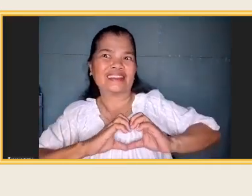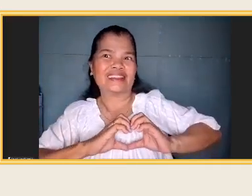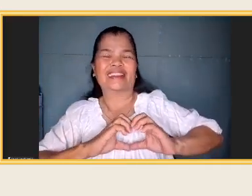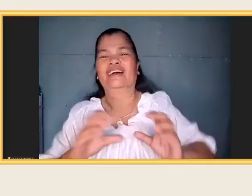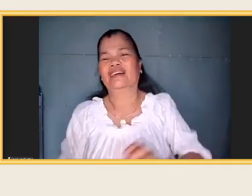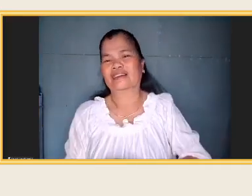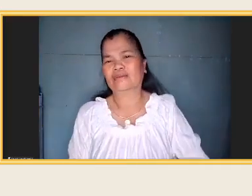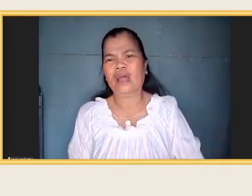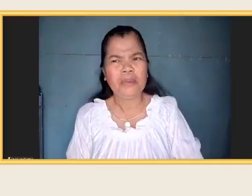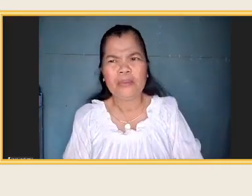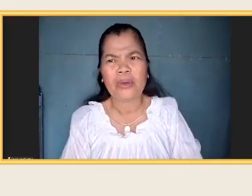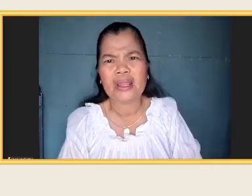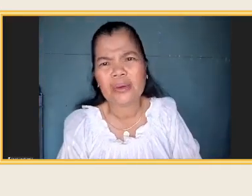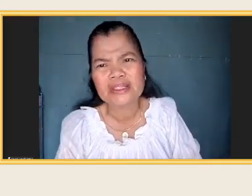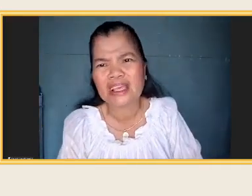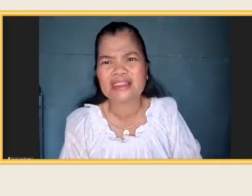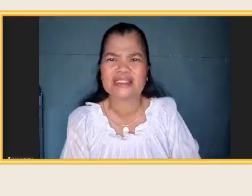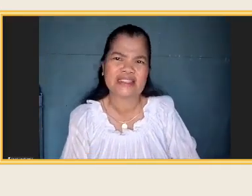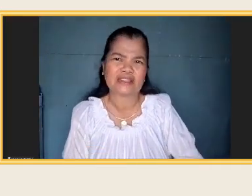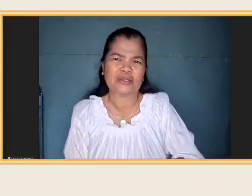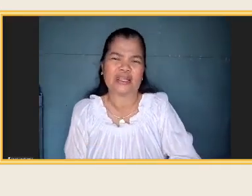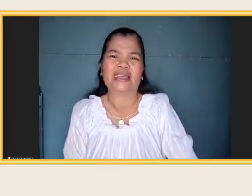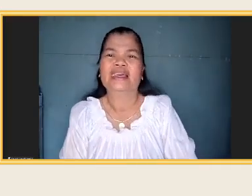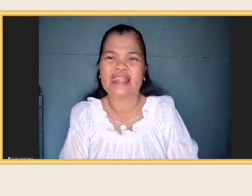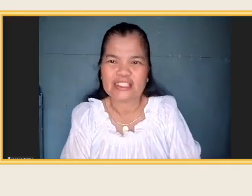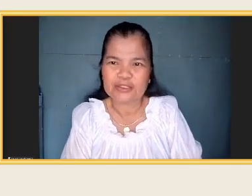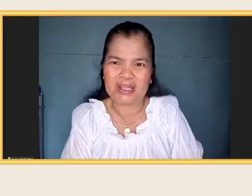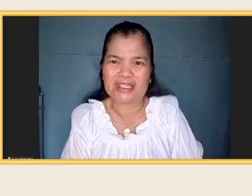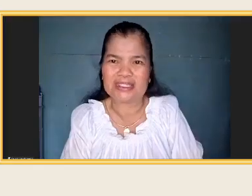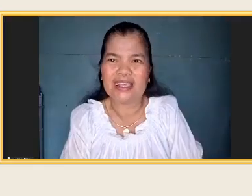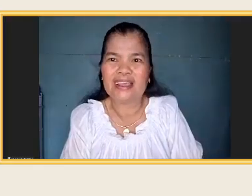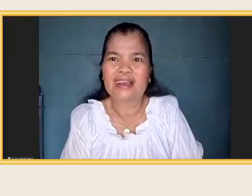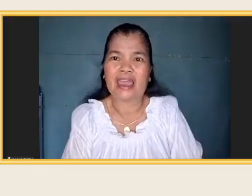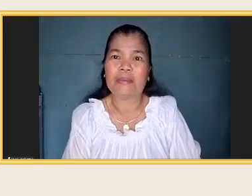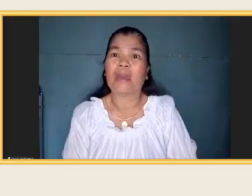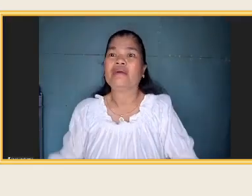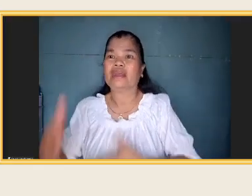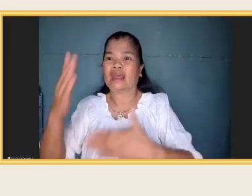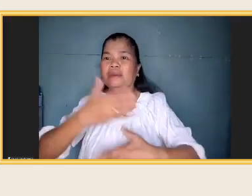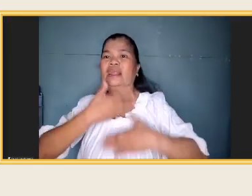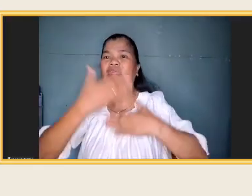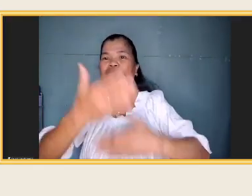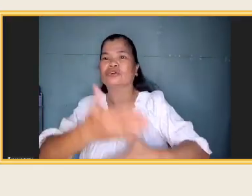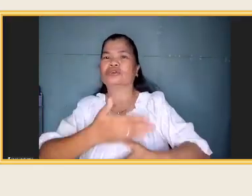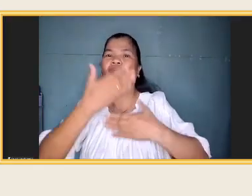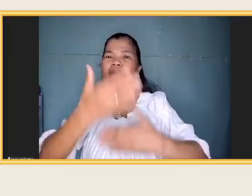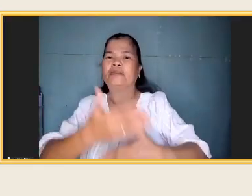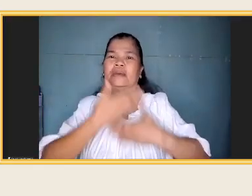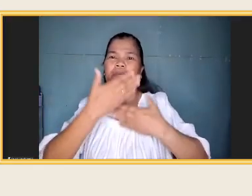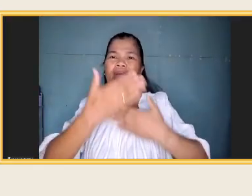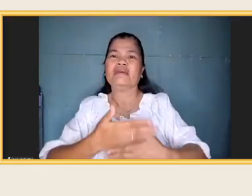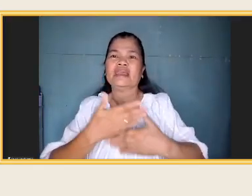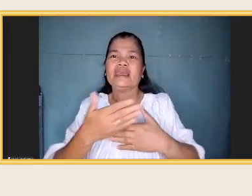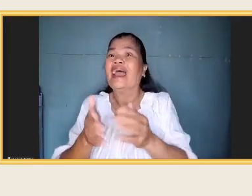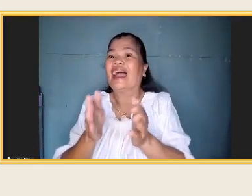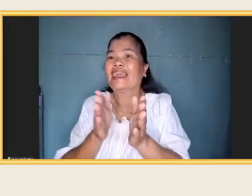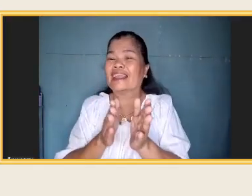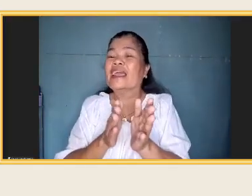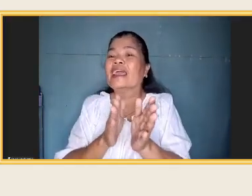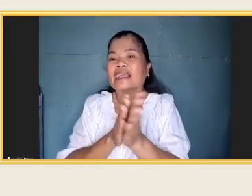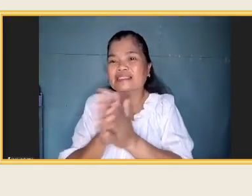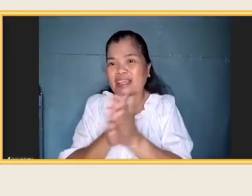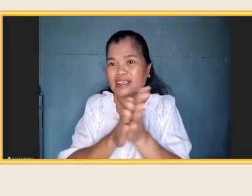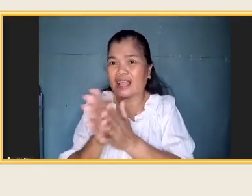heart. Ang dami nang pwede gawing sentence actually. Next, please. Okay, Mary. Alam na natin to, yung happy. Mary,